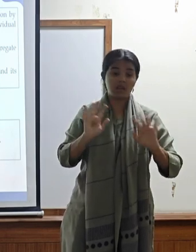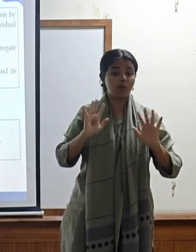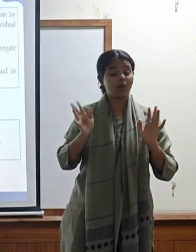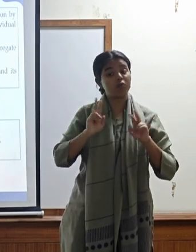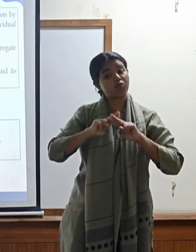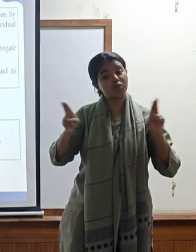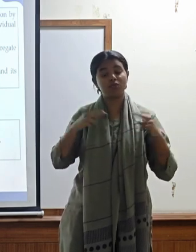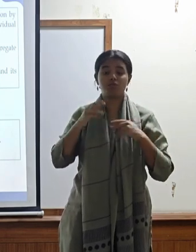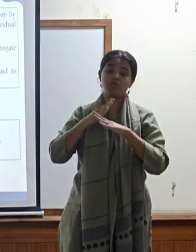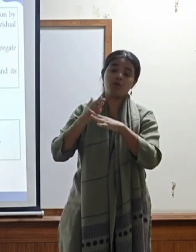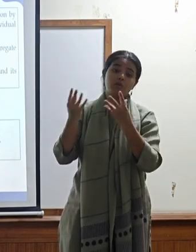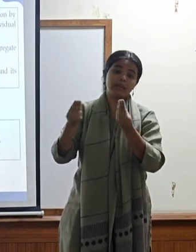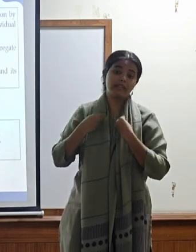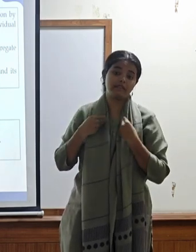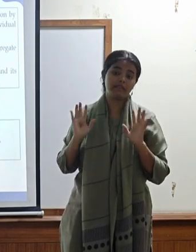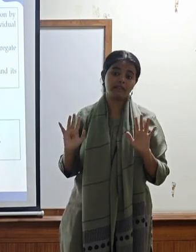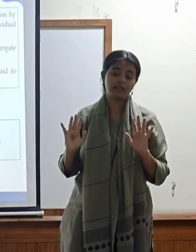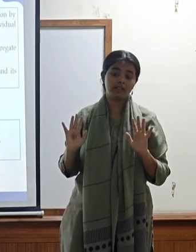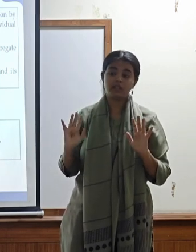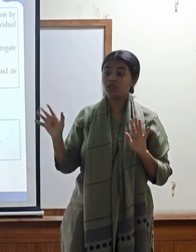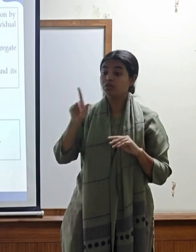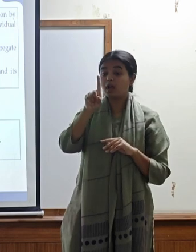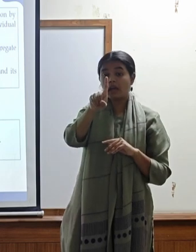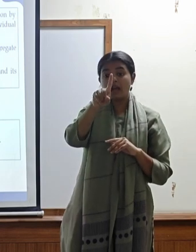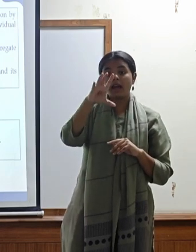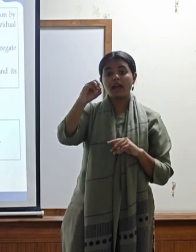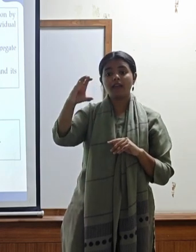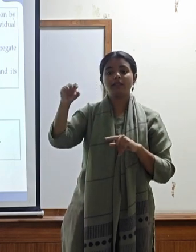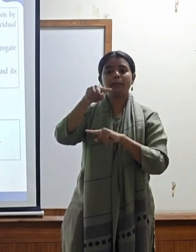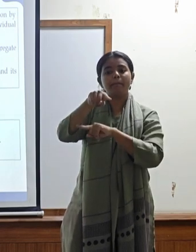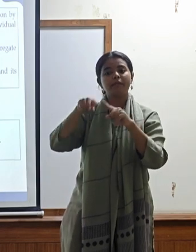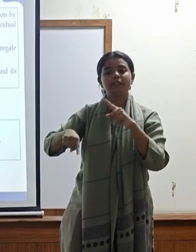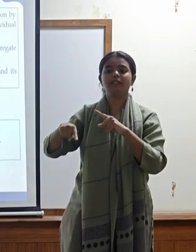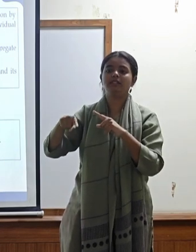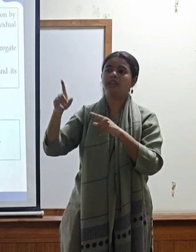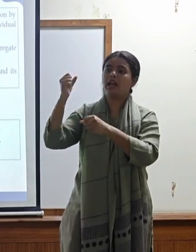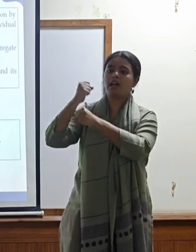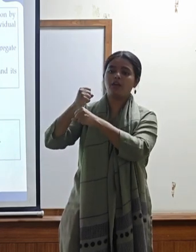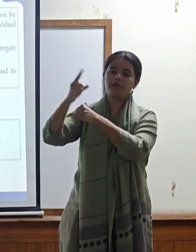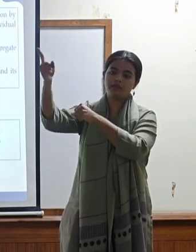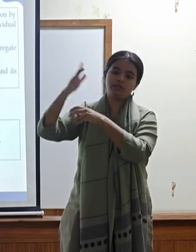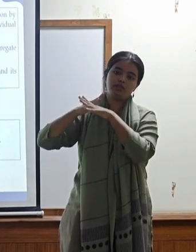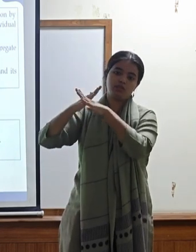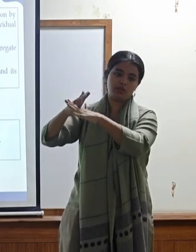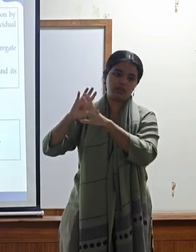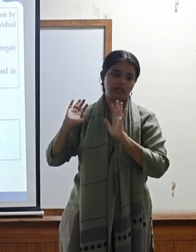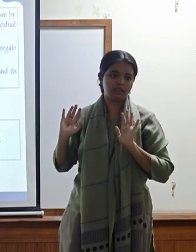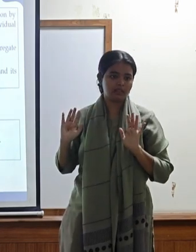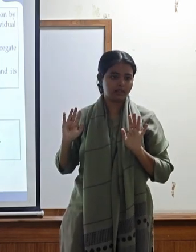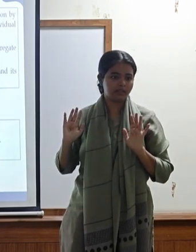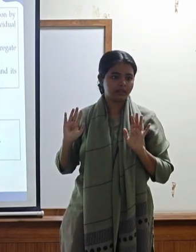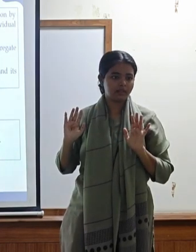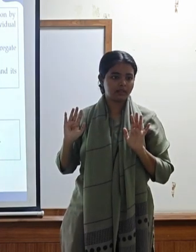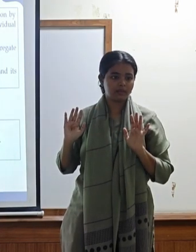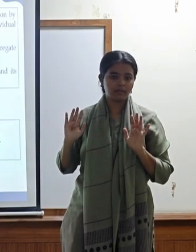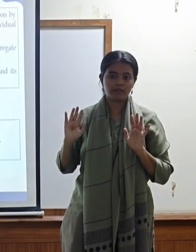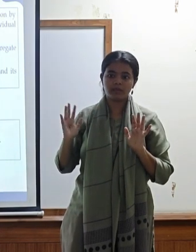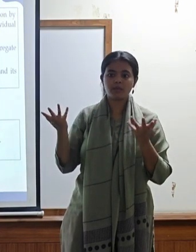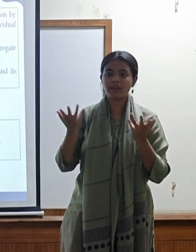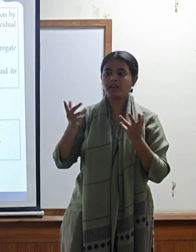लेना, तो उन लोगों के लिए 100% गवर्नमेंट सिक्योरिटीज का भी ऑप्शन है कि आप चाहो तो अपना पूरा कॉर्पस